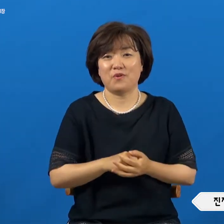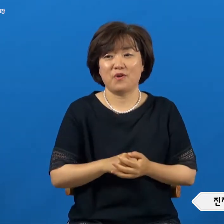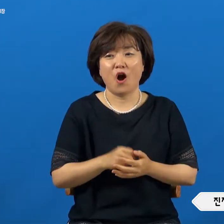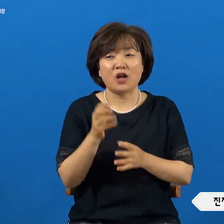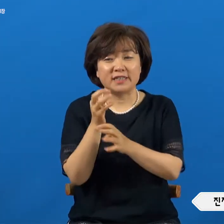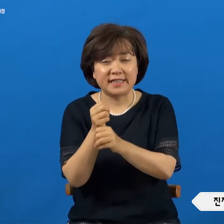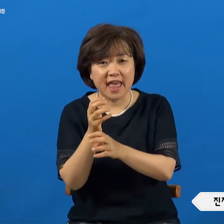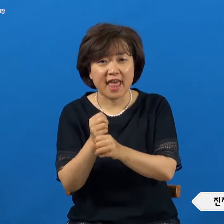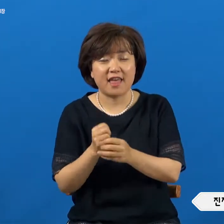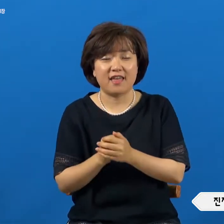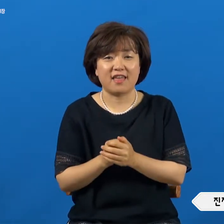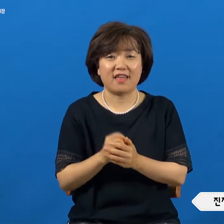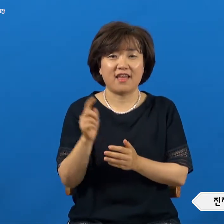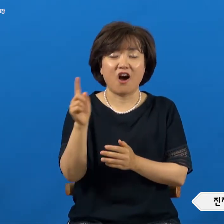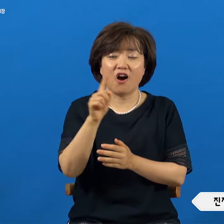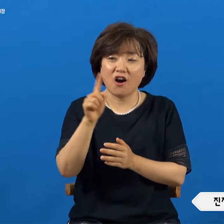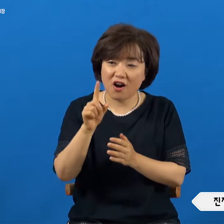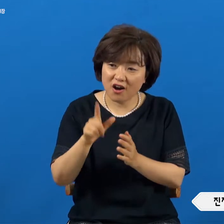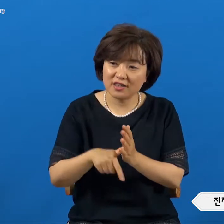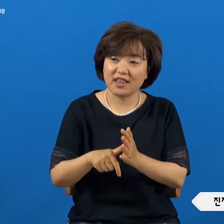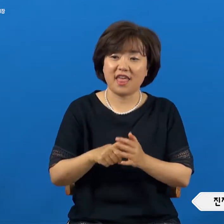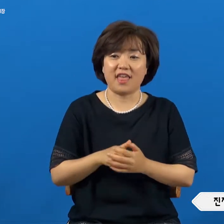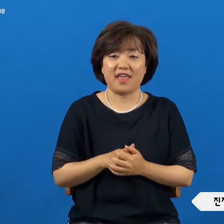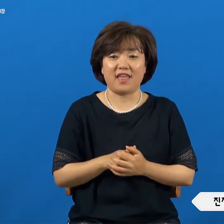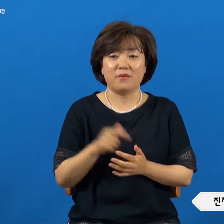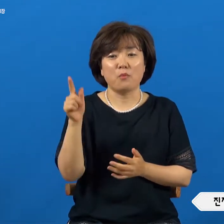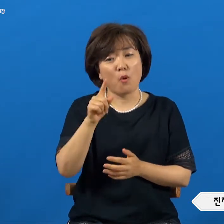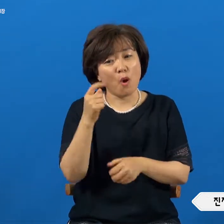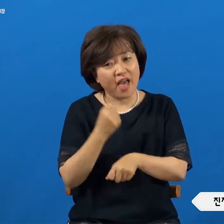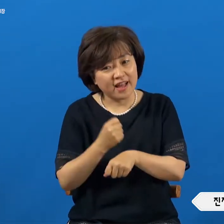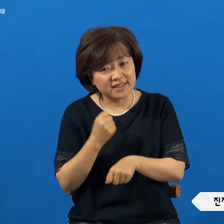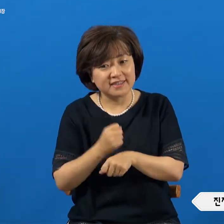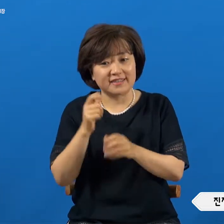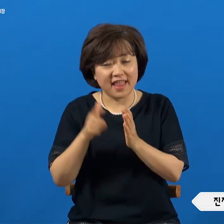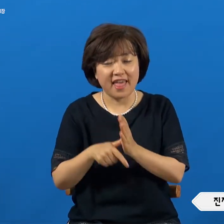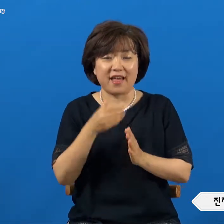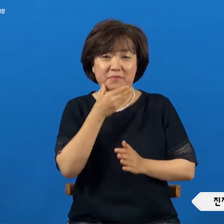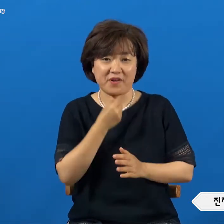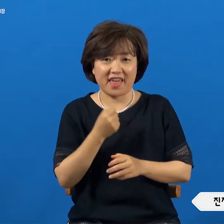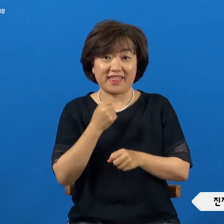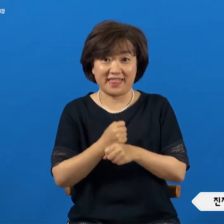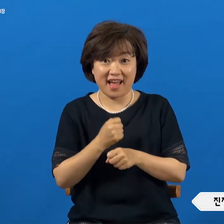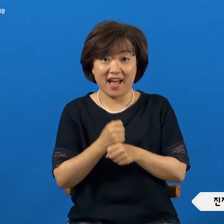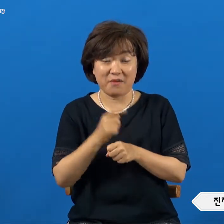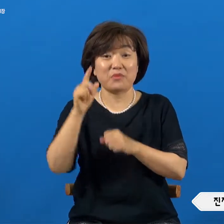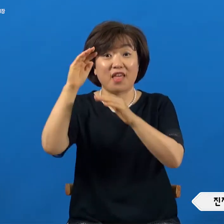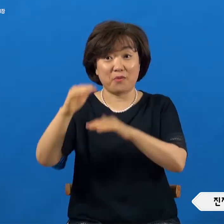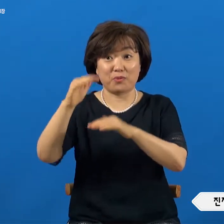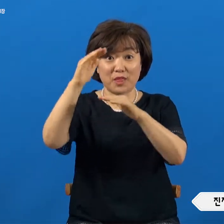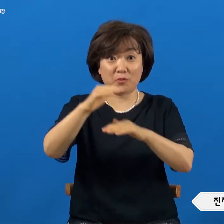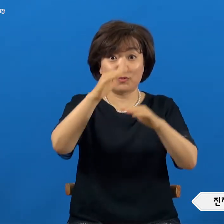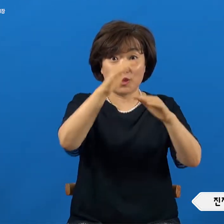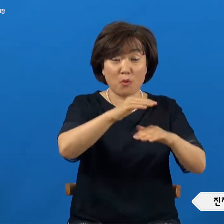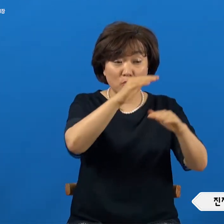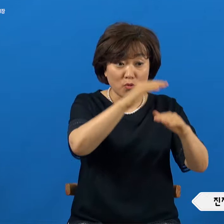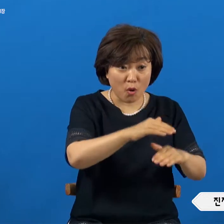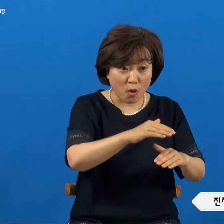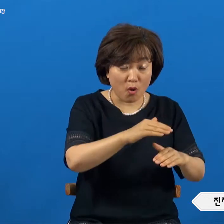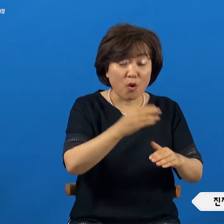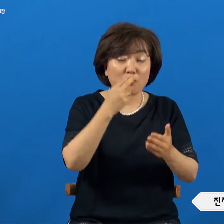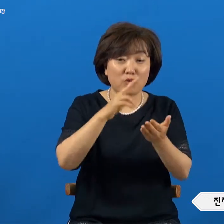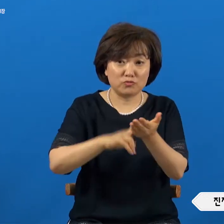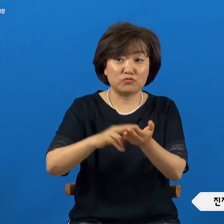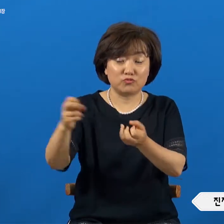때에, 언제에, 무엇을 했는가 많은 이야기가 있는데 한 가지 공통점이 있다는 것입니다.